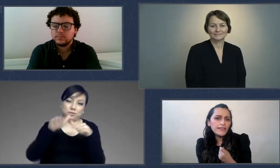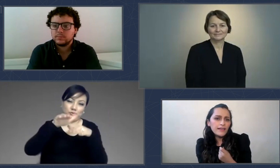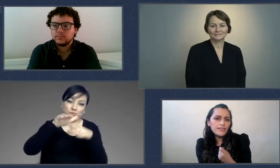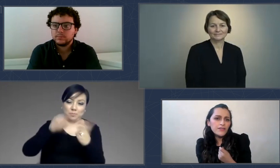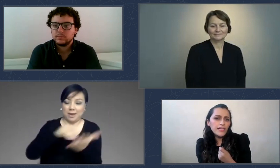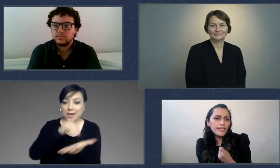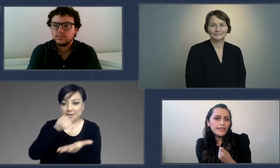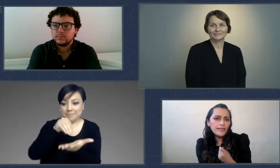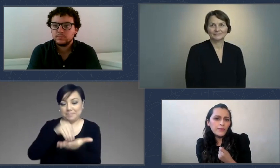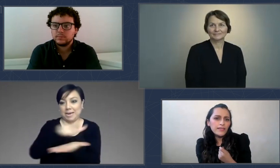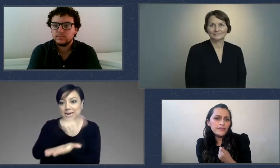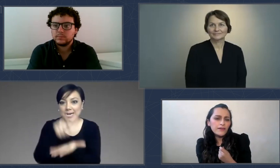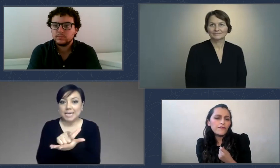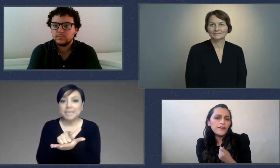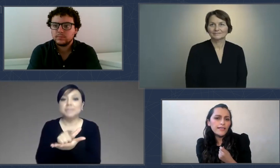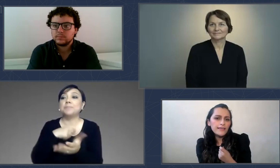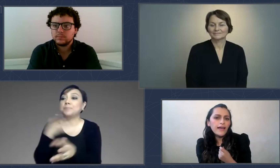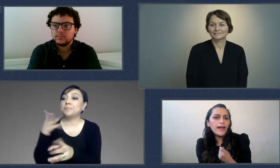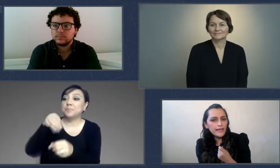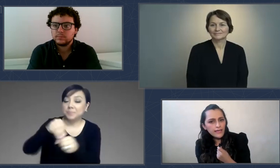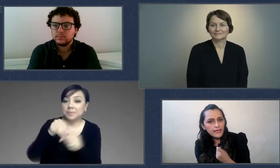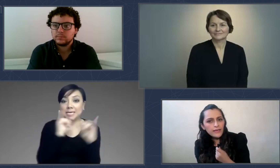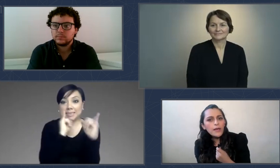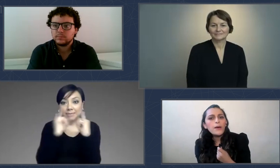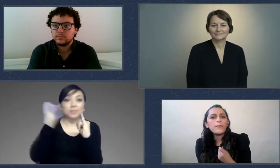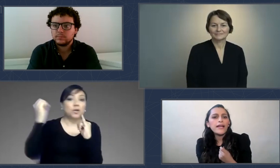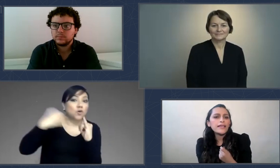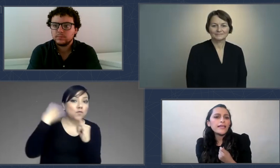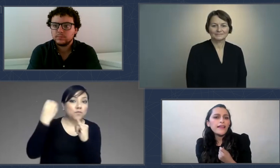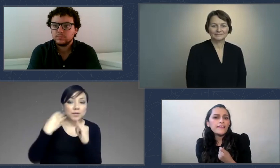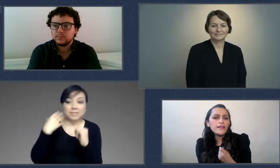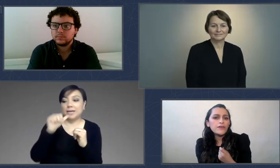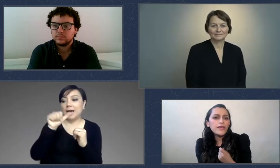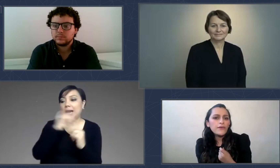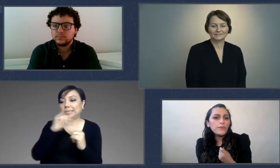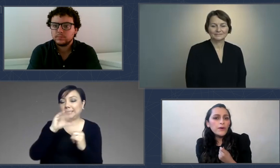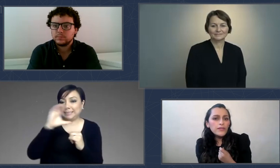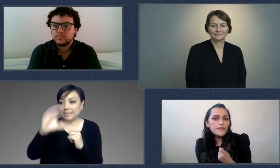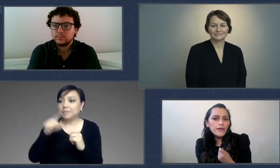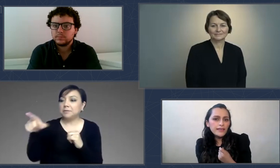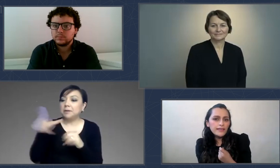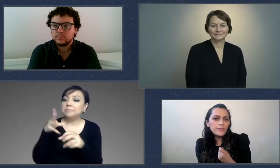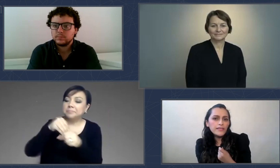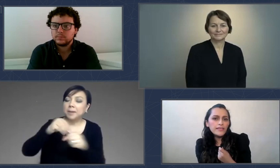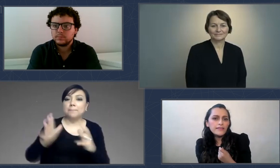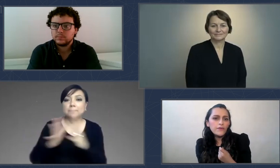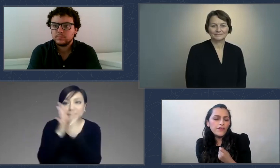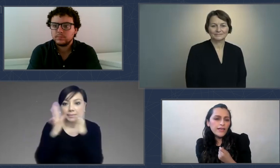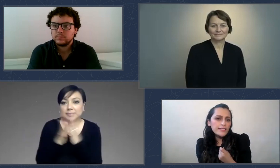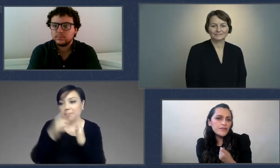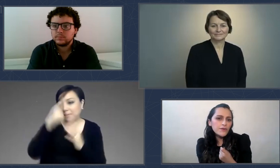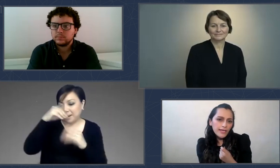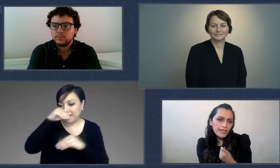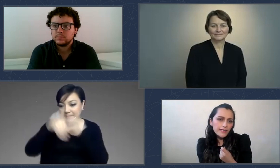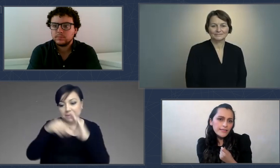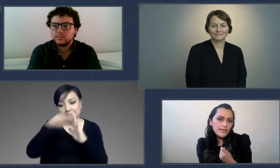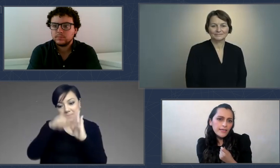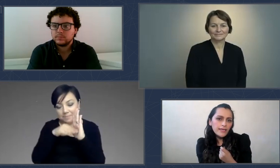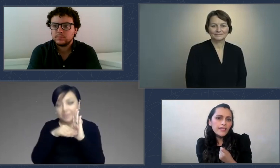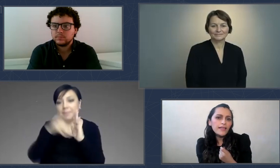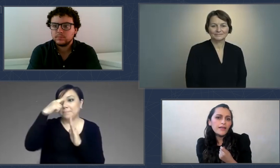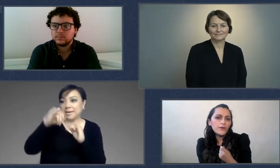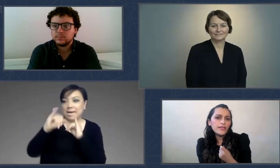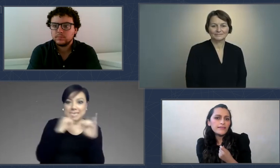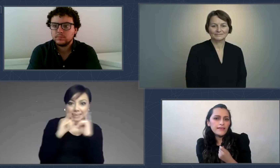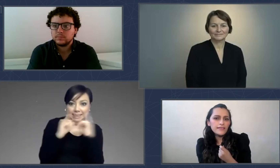Asociación Internacional de Intérpretes de Conferencia, AIC, para quien ha desarrollado pautas para intérpretes de conferencias orales